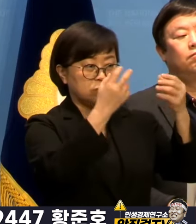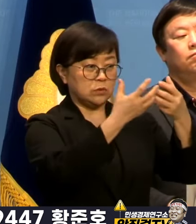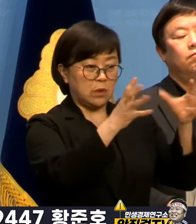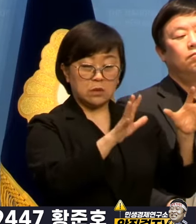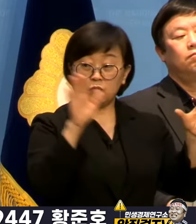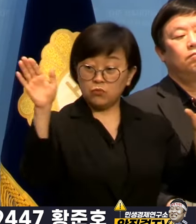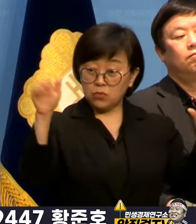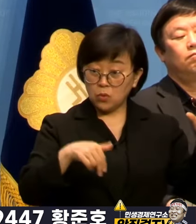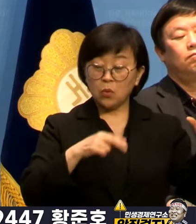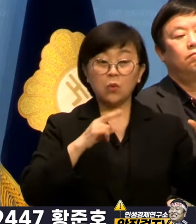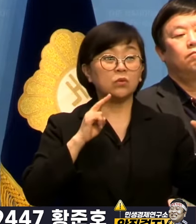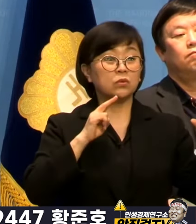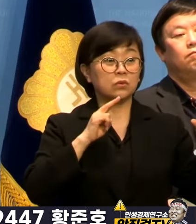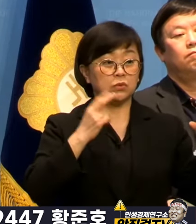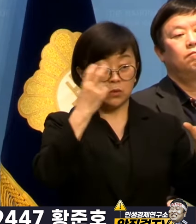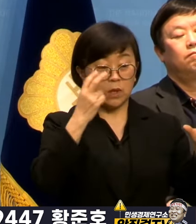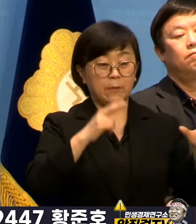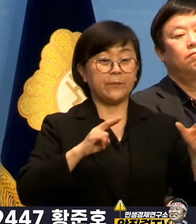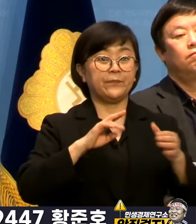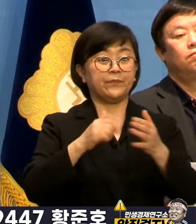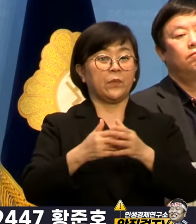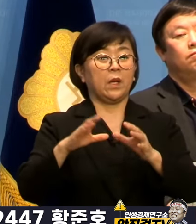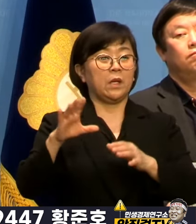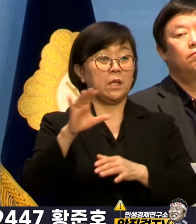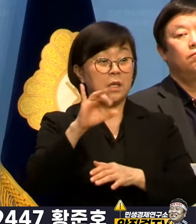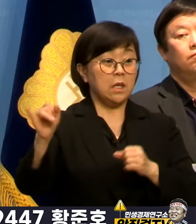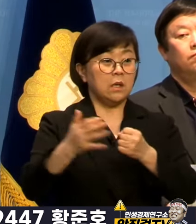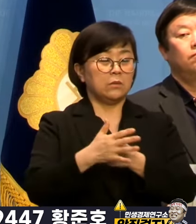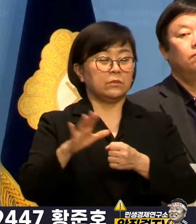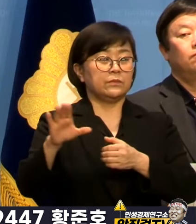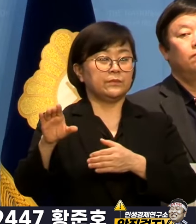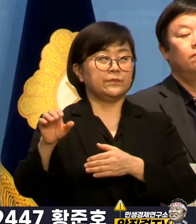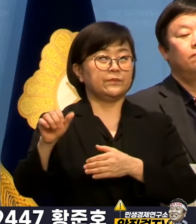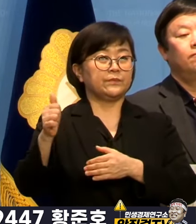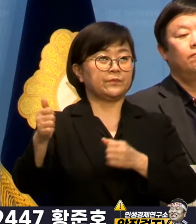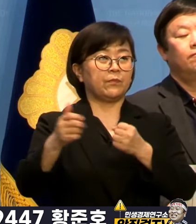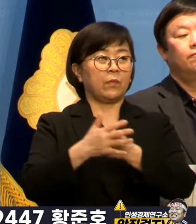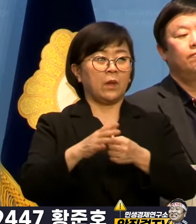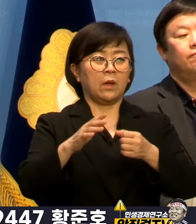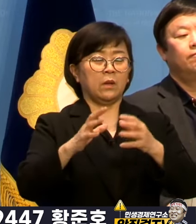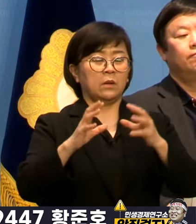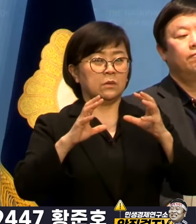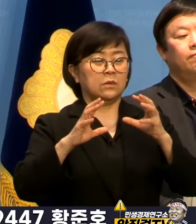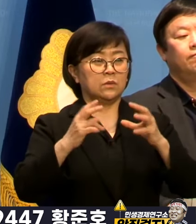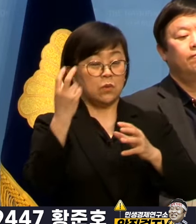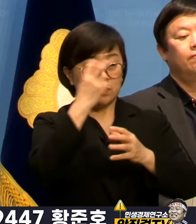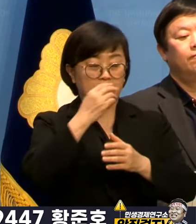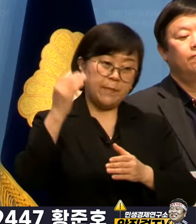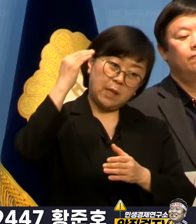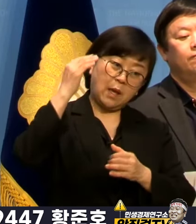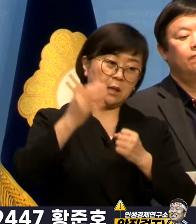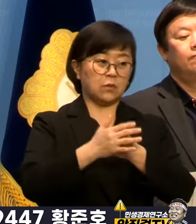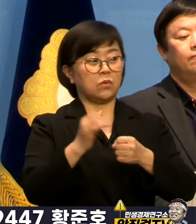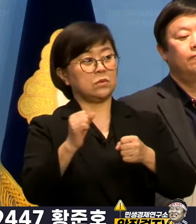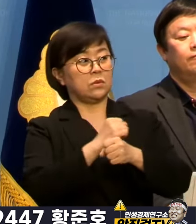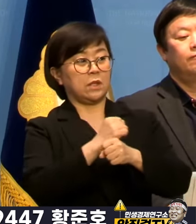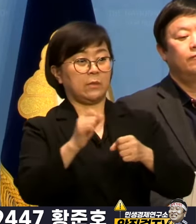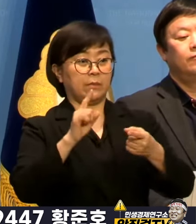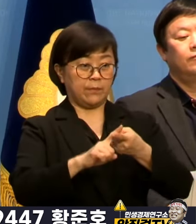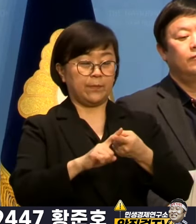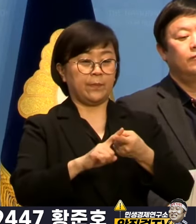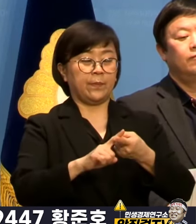있는 피의자 이종섭이 국내의 조사 방해 및 조작에 대한 부패, 부정, 협의